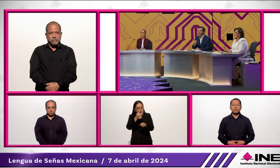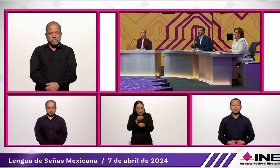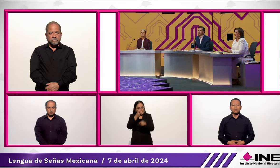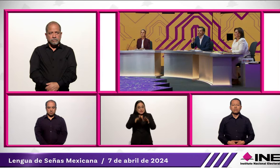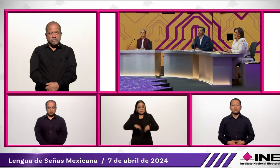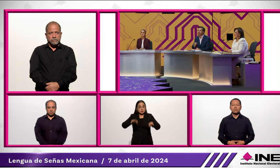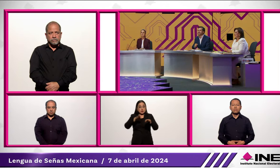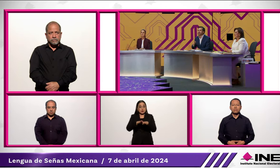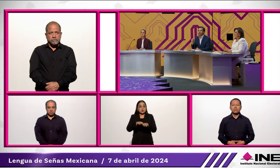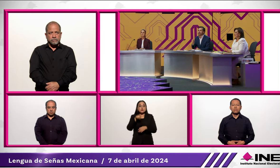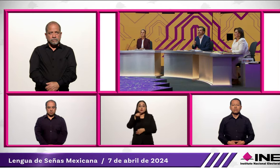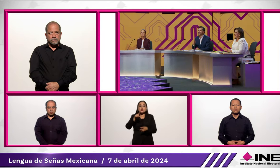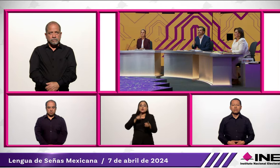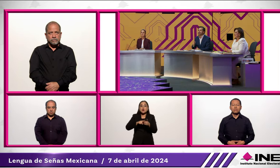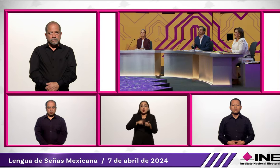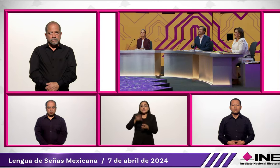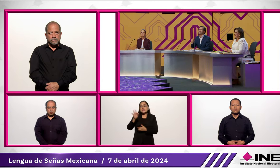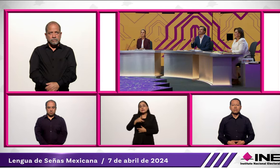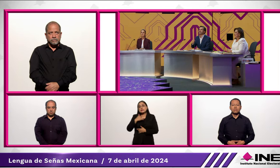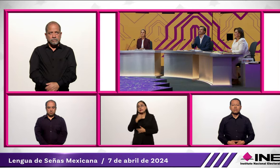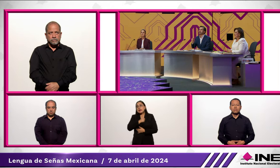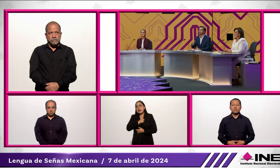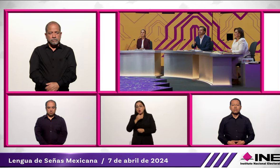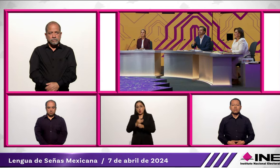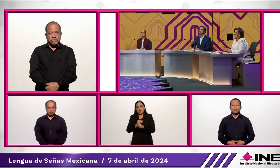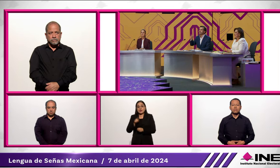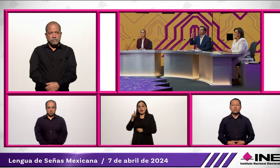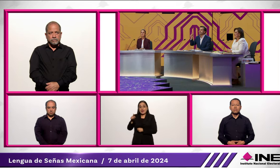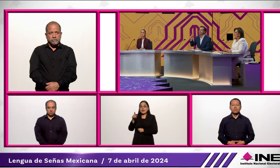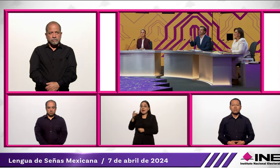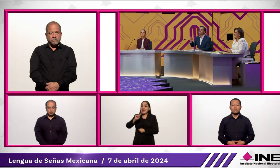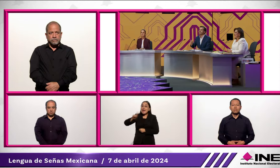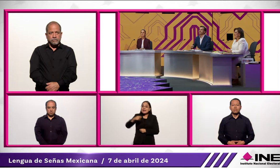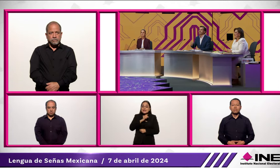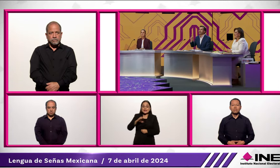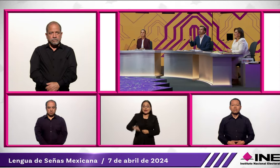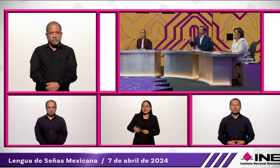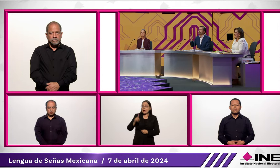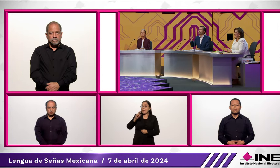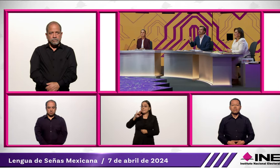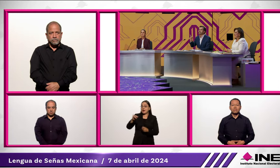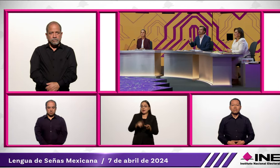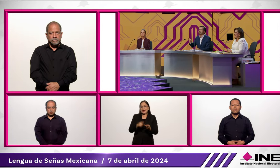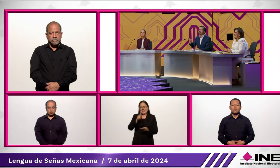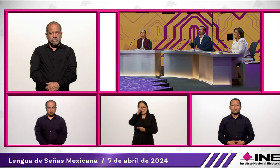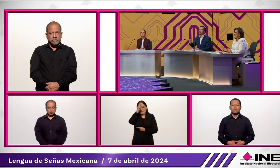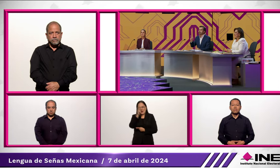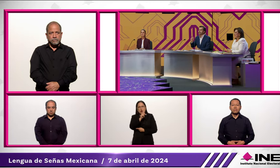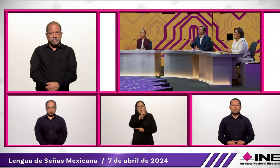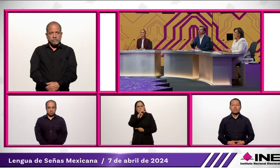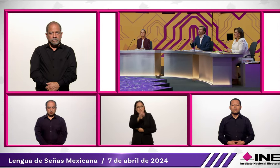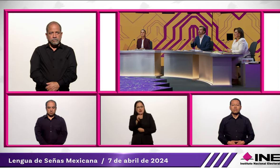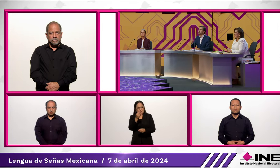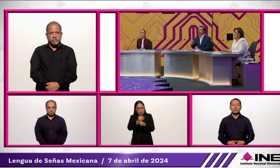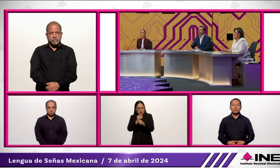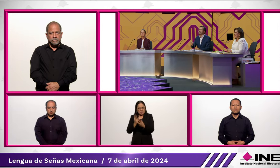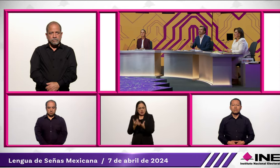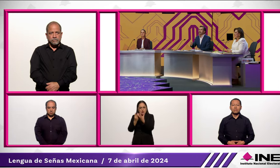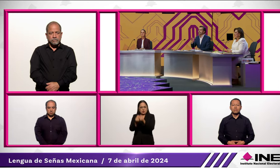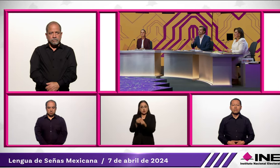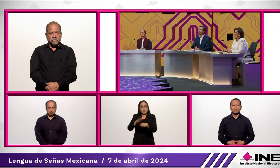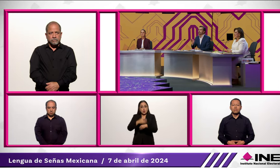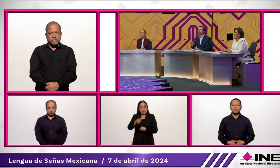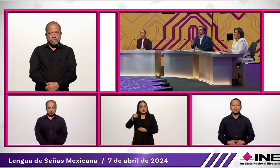ahora, aunque le pese, aunque le cueste decirlo, es la candidata del PRI. Y es la candidata del peor PRI de la historia. Por eso no te puede